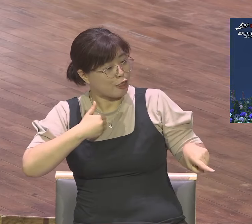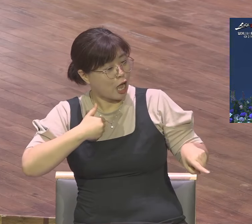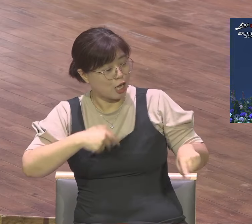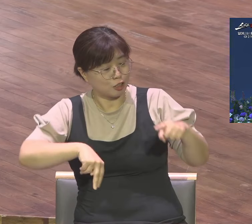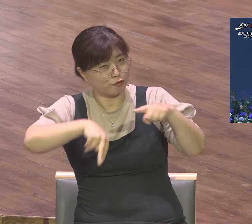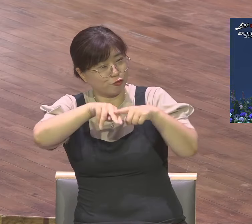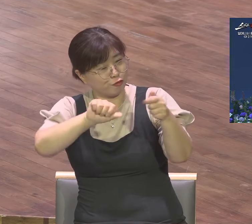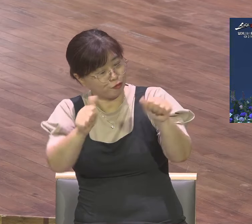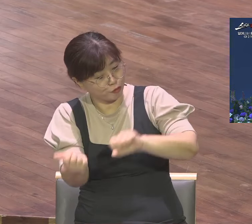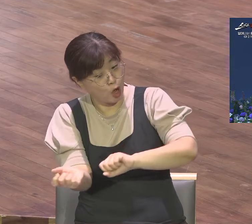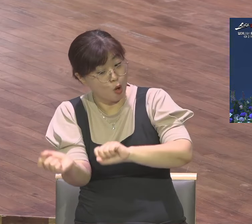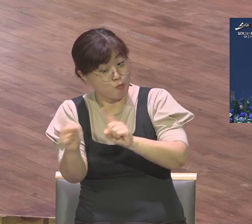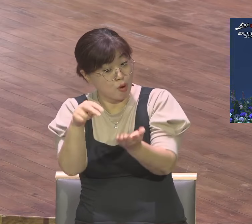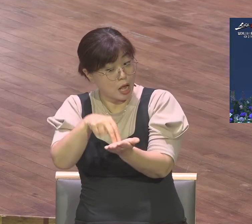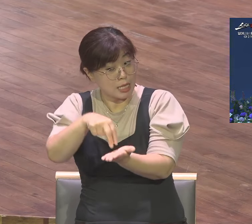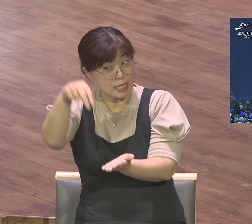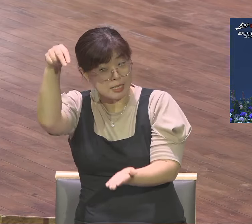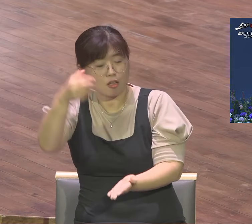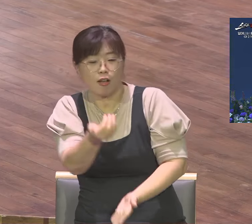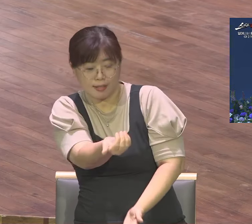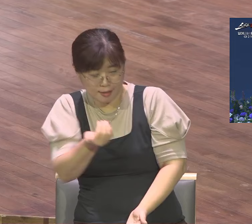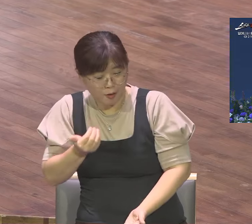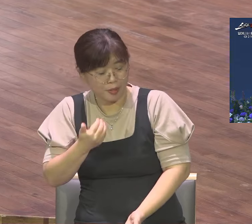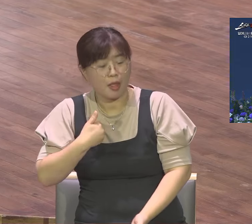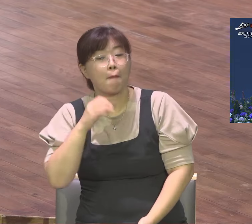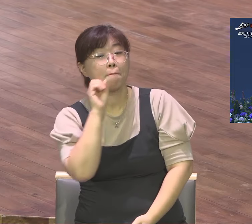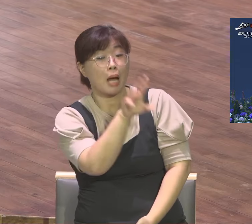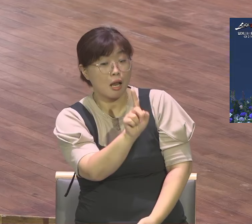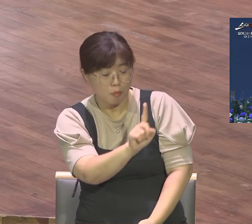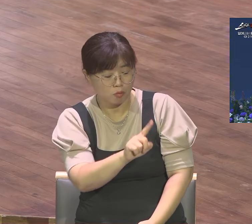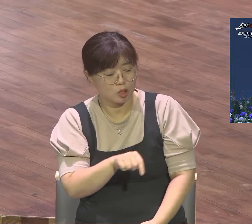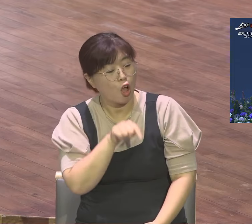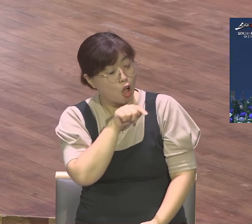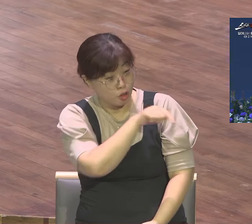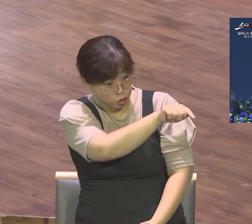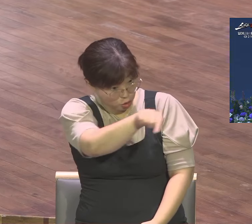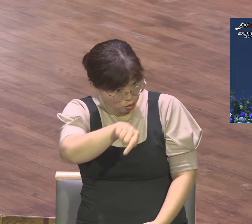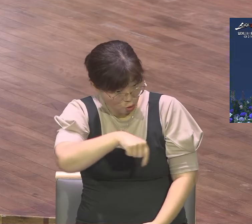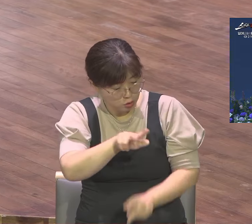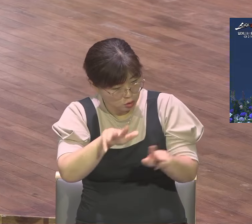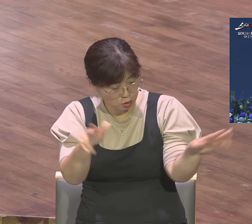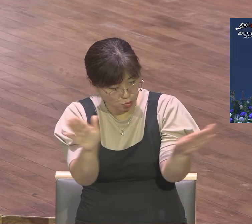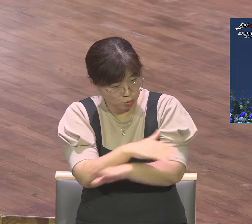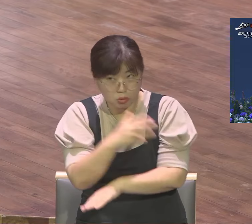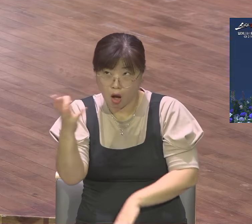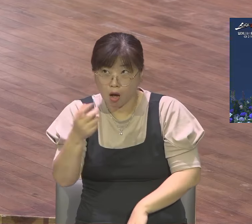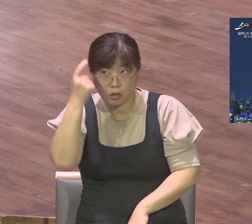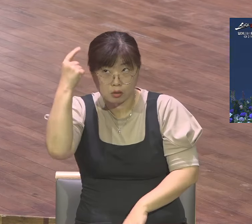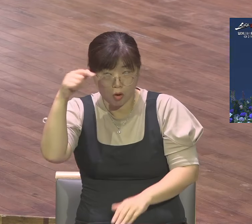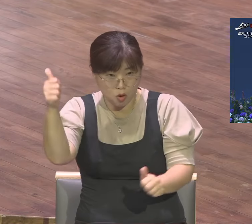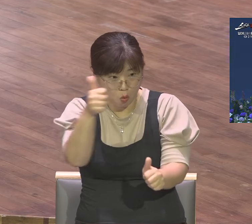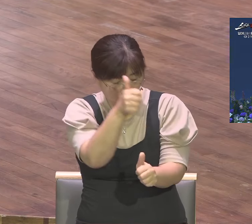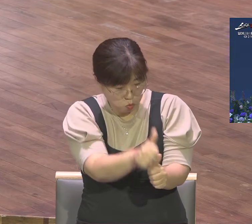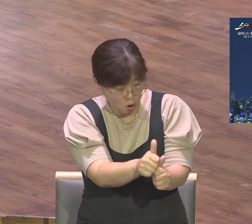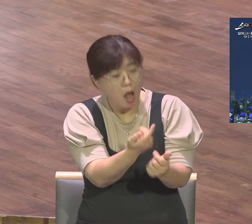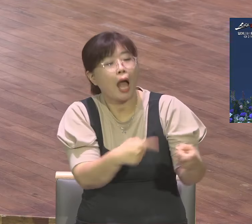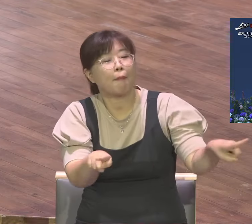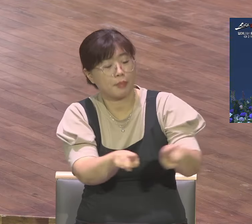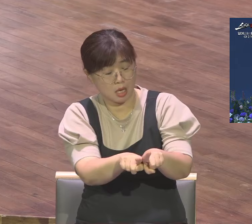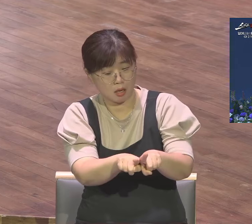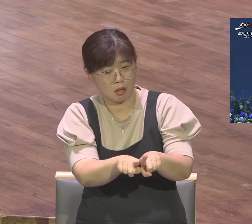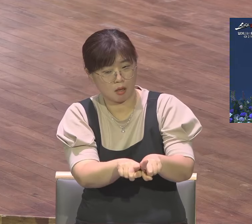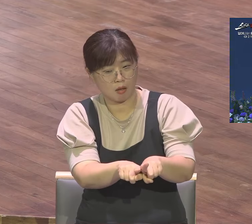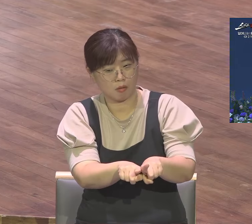함께. 이게 영원한 거예요. 예수 그리스도와 함께 영적 비밀. 마태복음 28장 1절에 보면